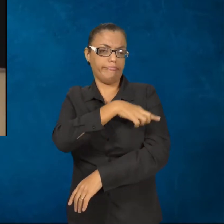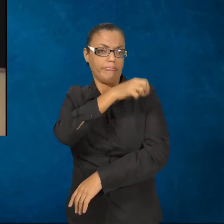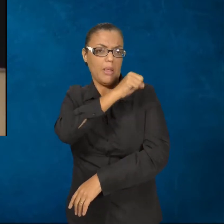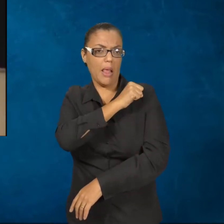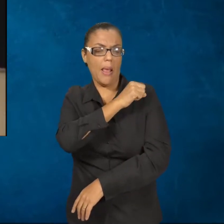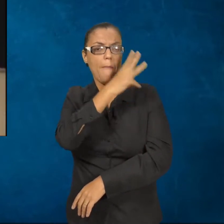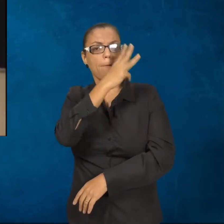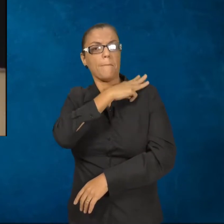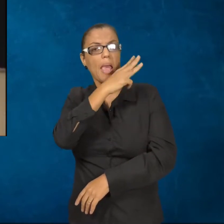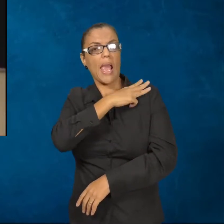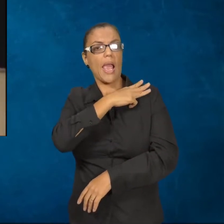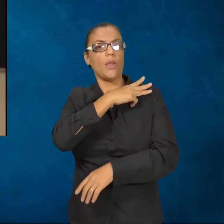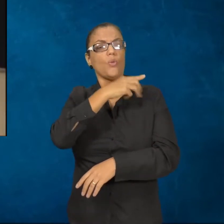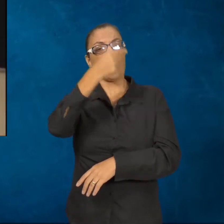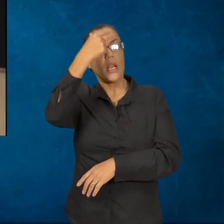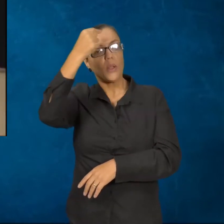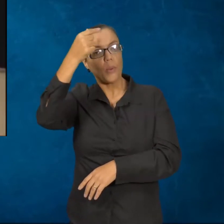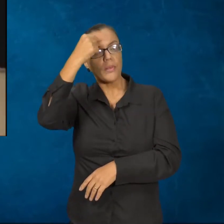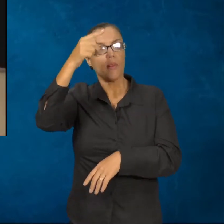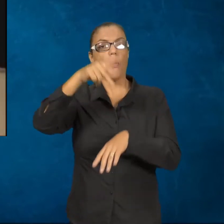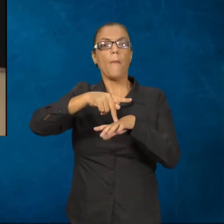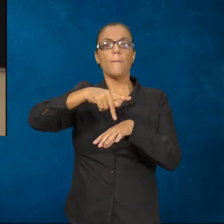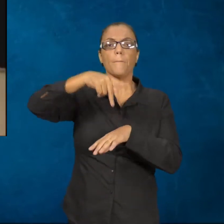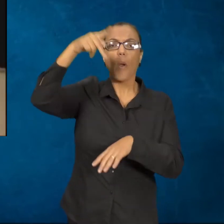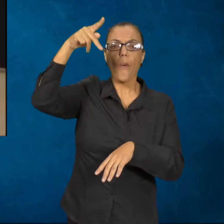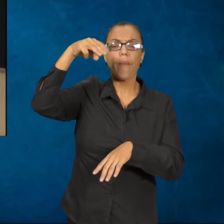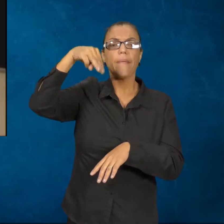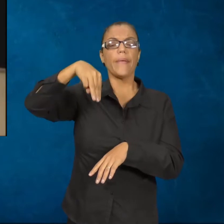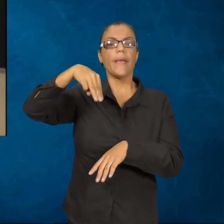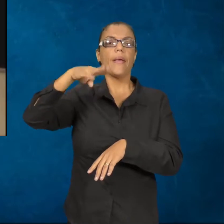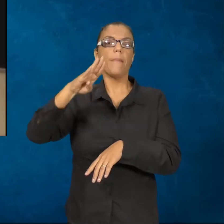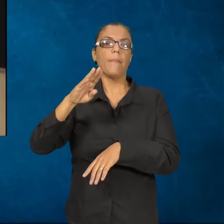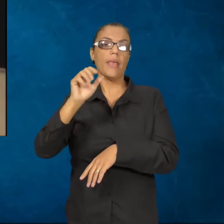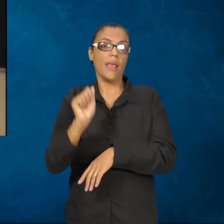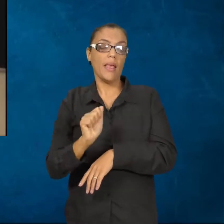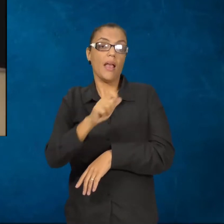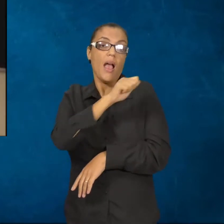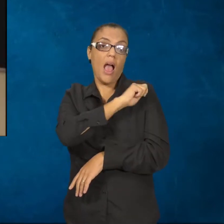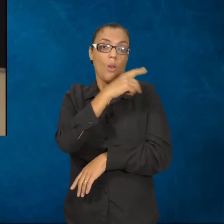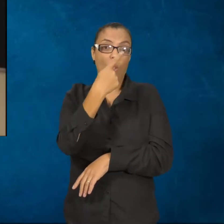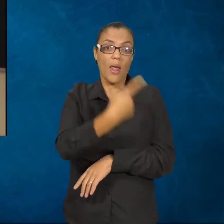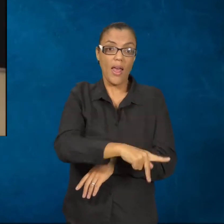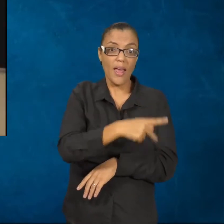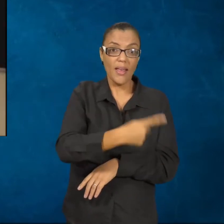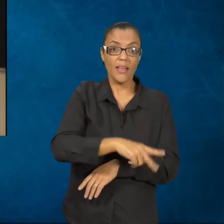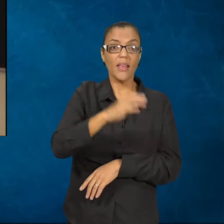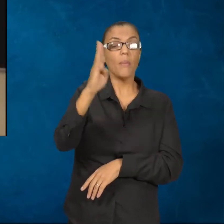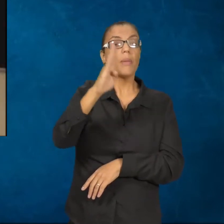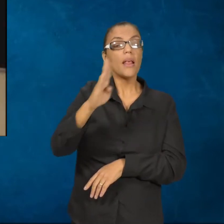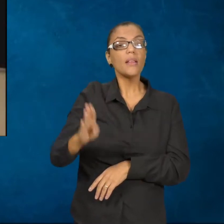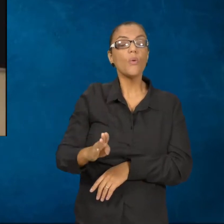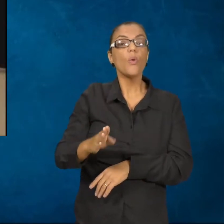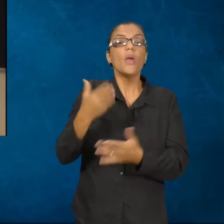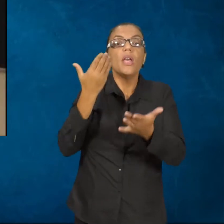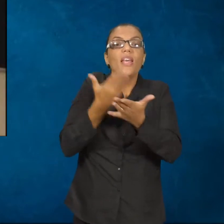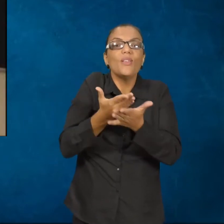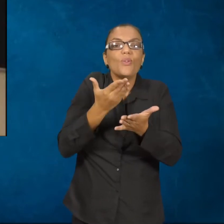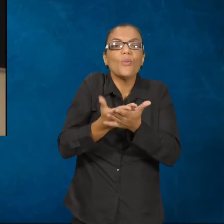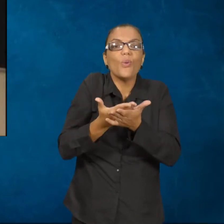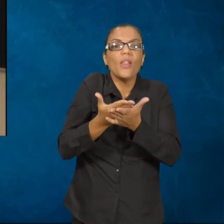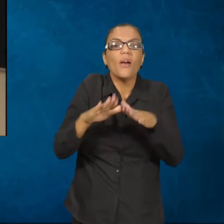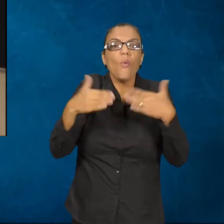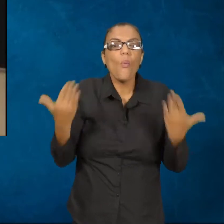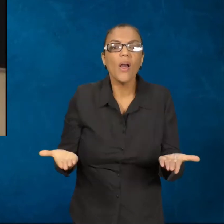da pós-graduação, do MBA, aluno brasileiro estuda para a prova.